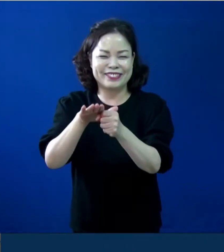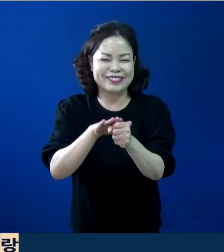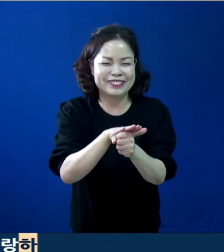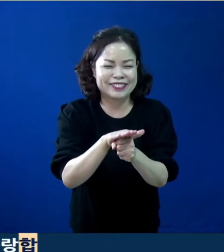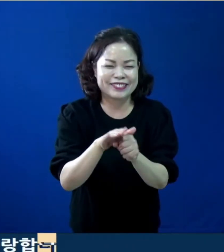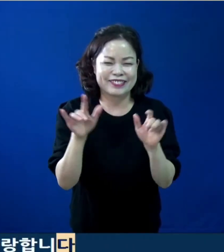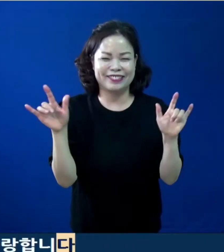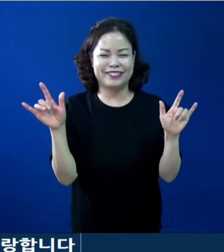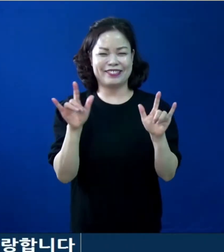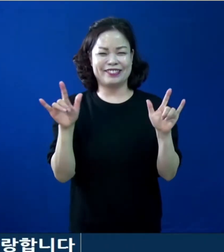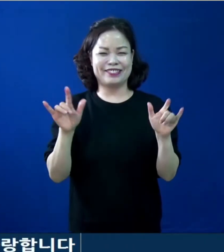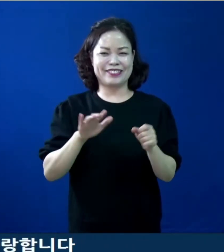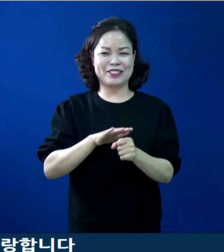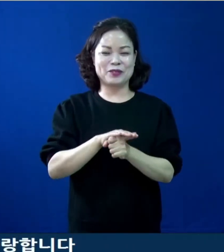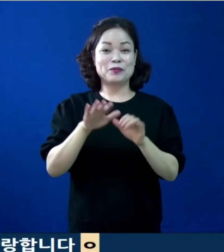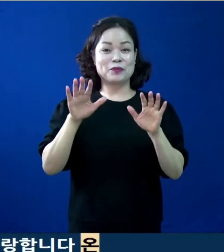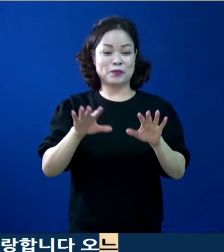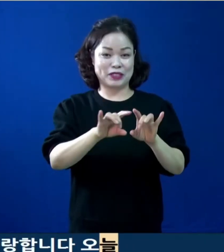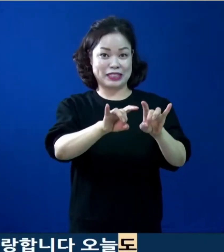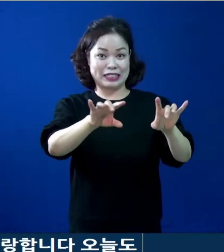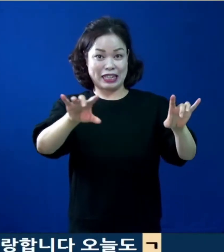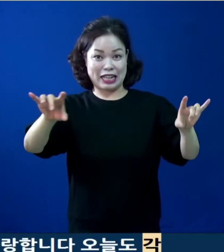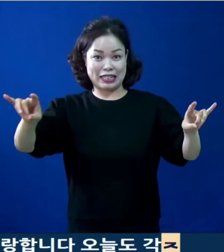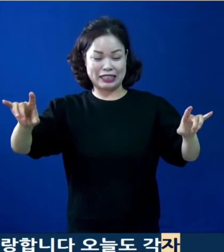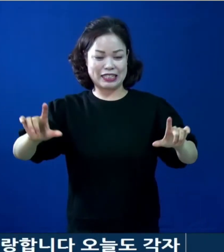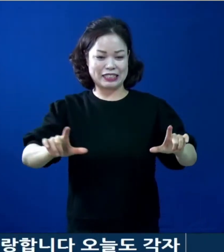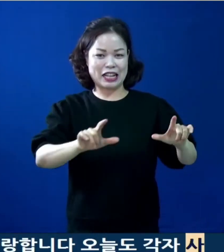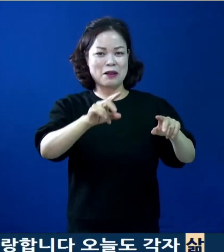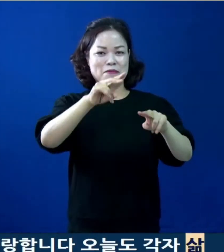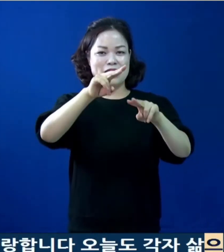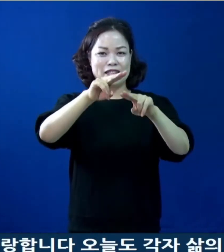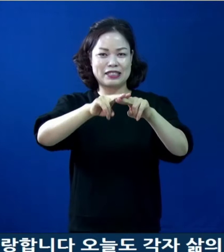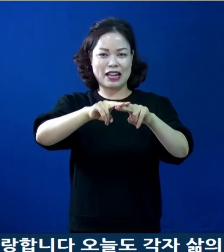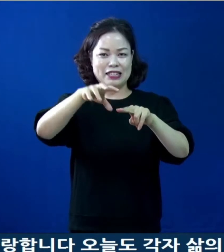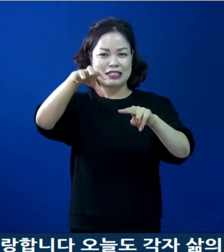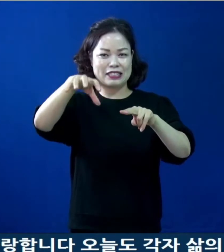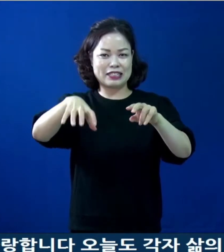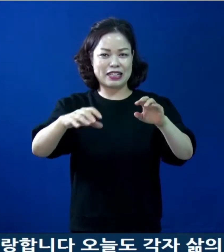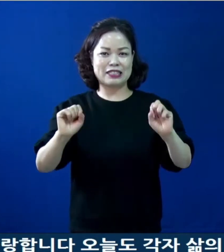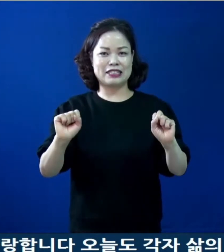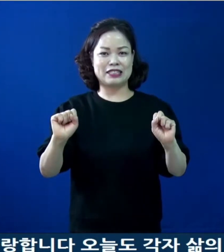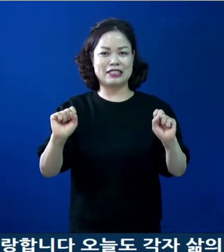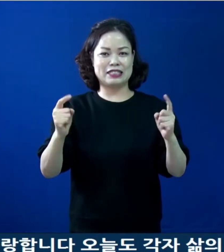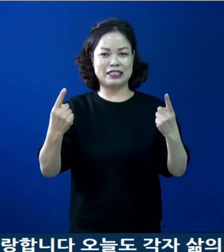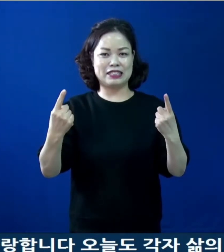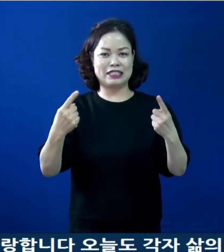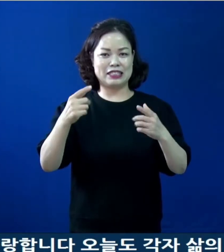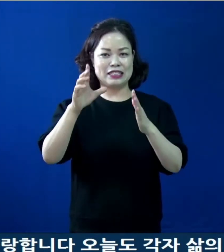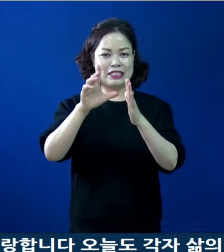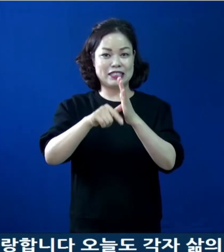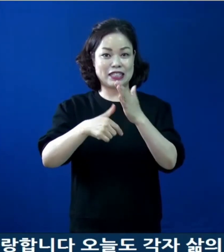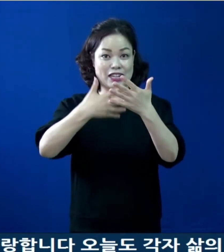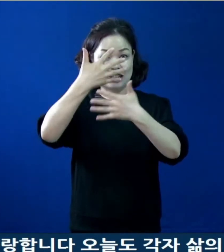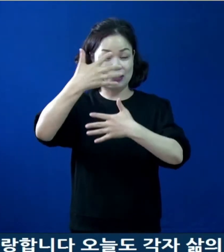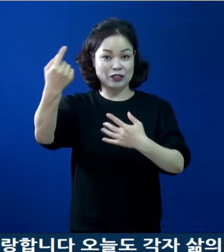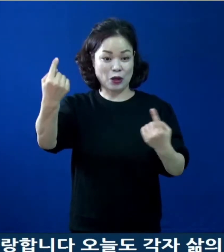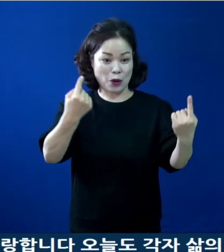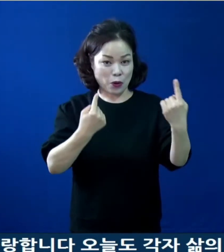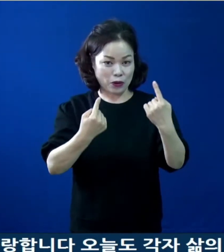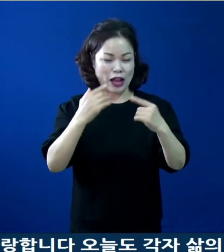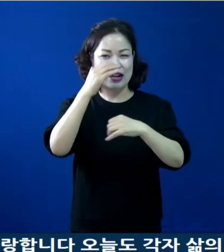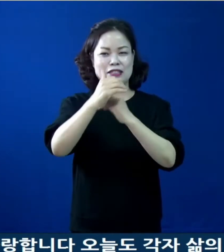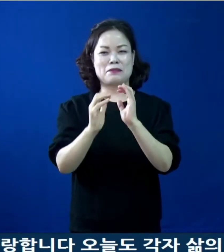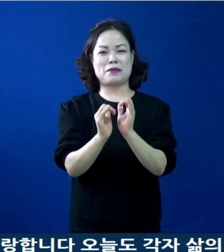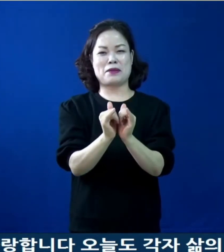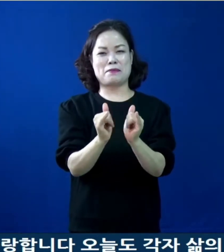사랑합니다. 오늘도 각자 삶의 자리에서 실시간 영상 예배로 나온 충현의 가족들, 또 하나님의